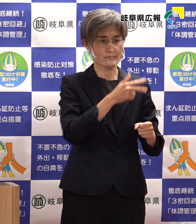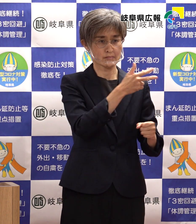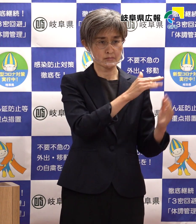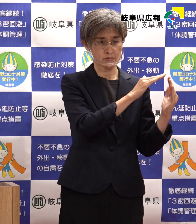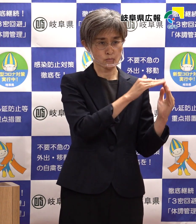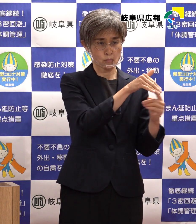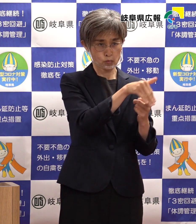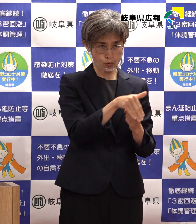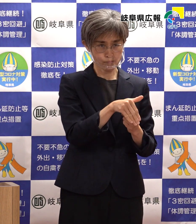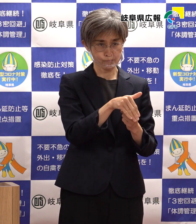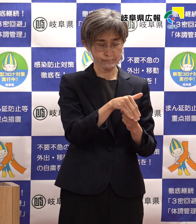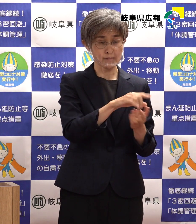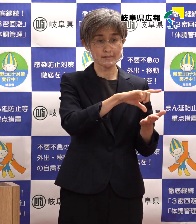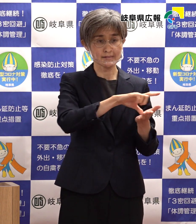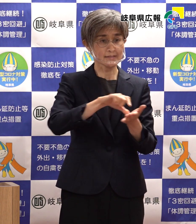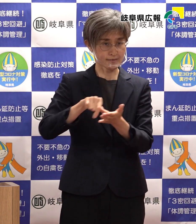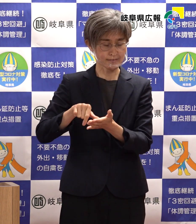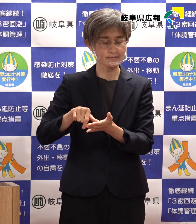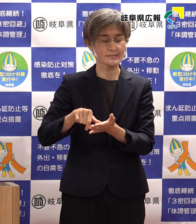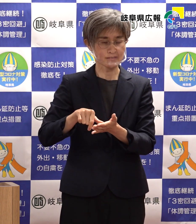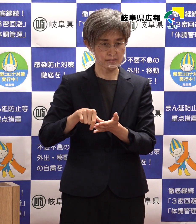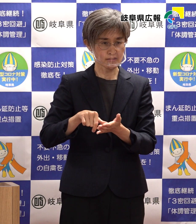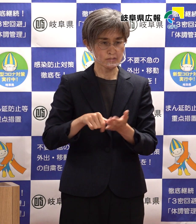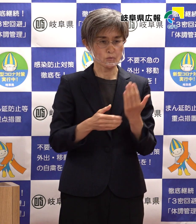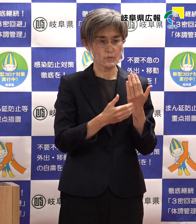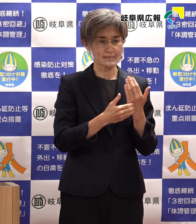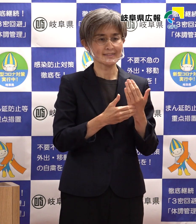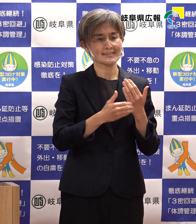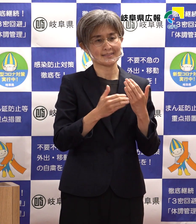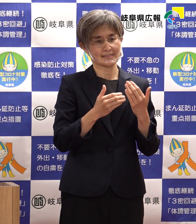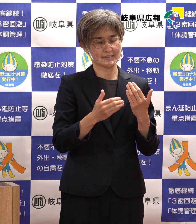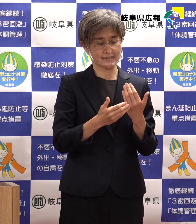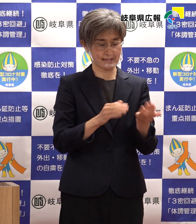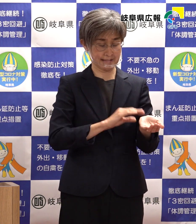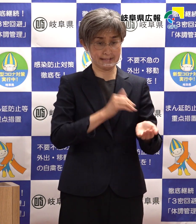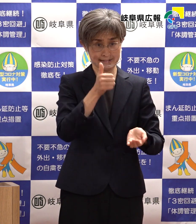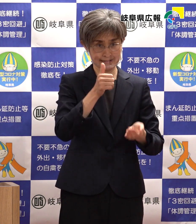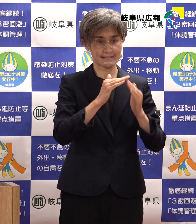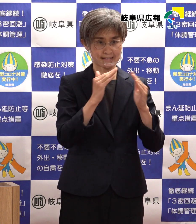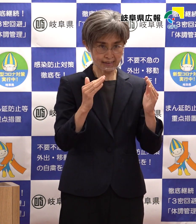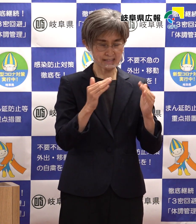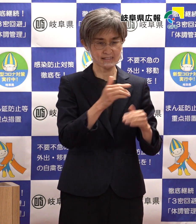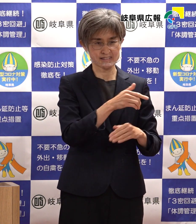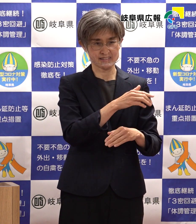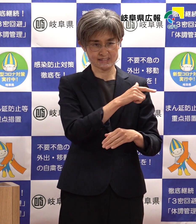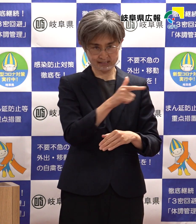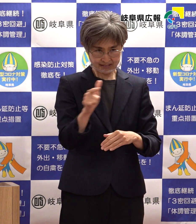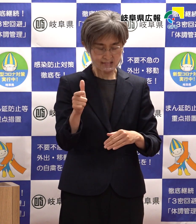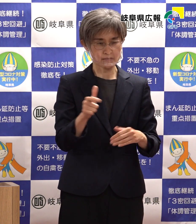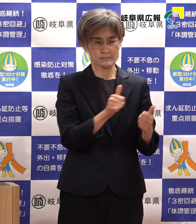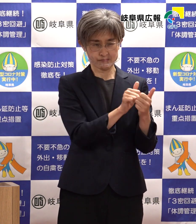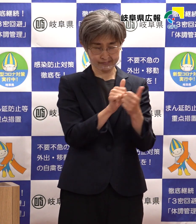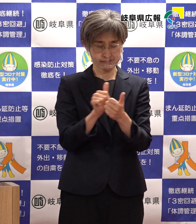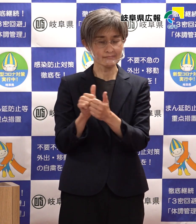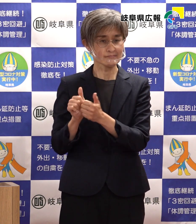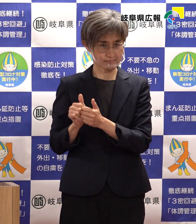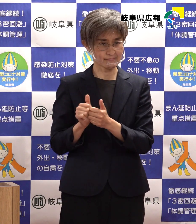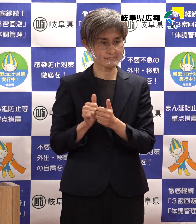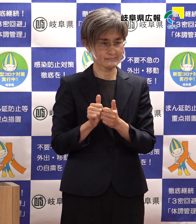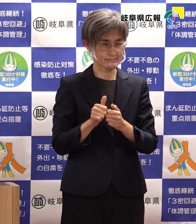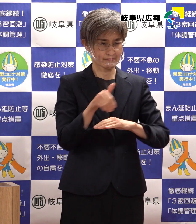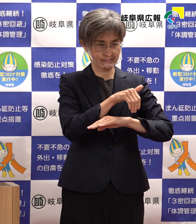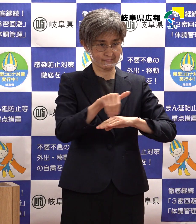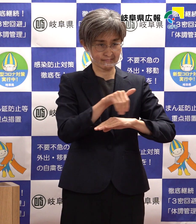は各地域の医師会等々とご相談をして、シナリオを作りつつあるところでございます